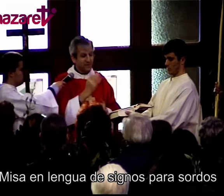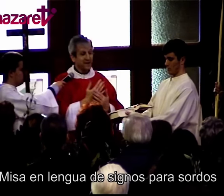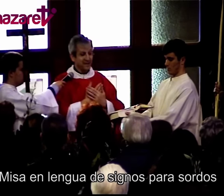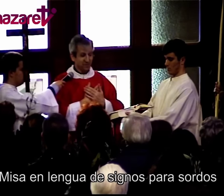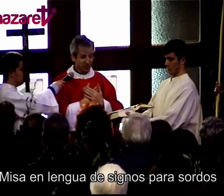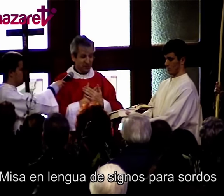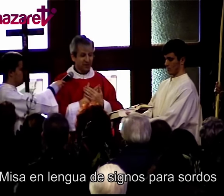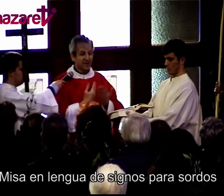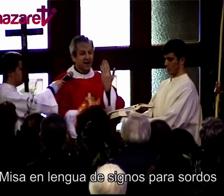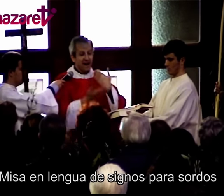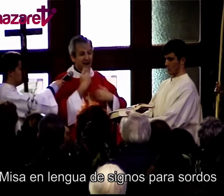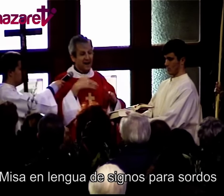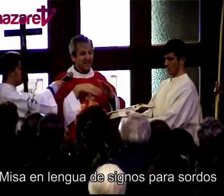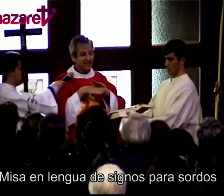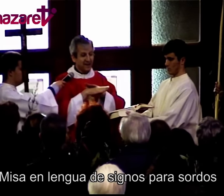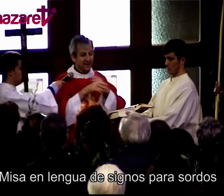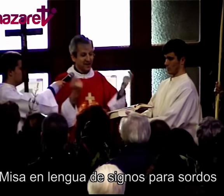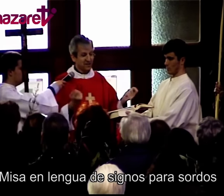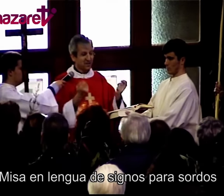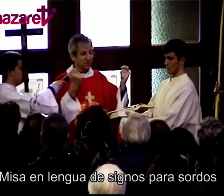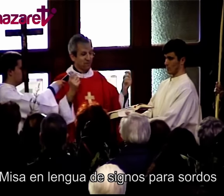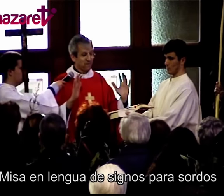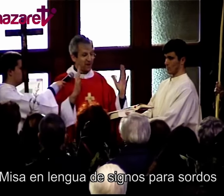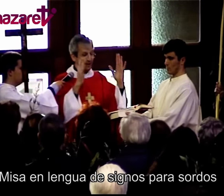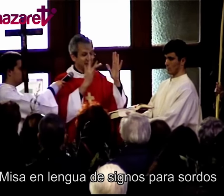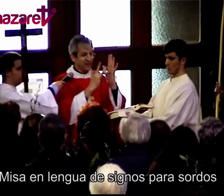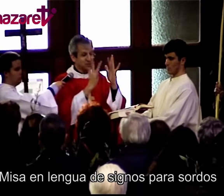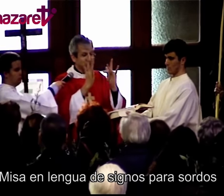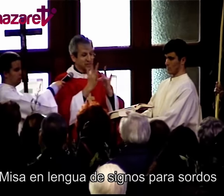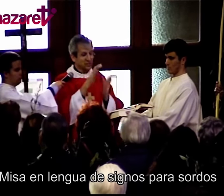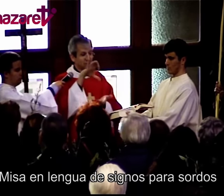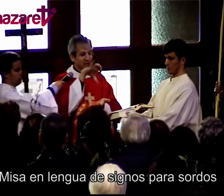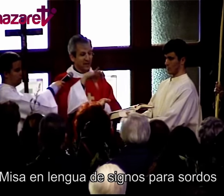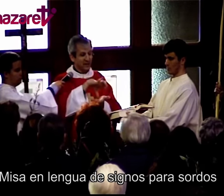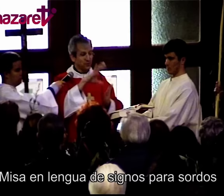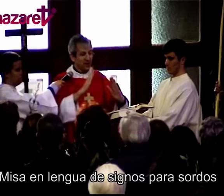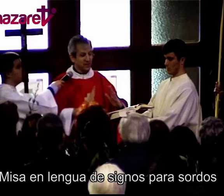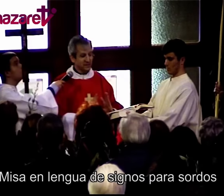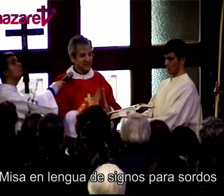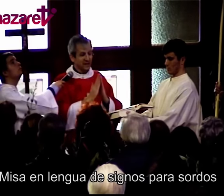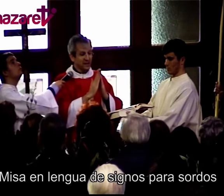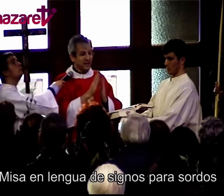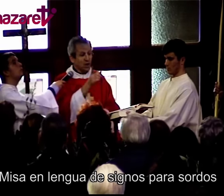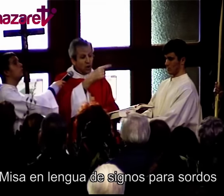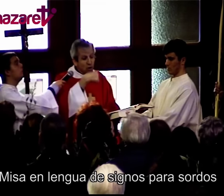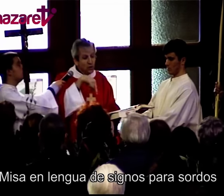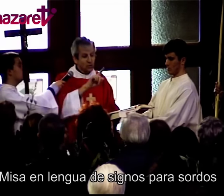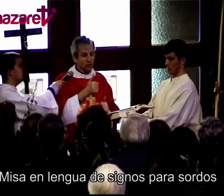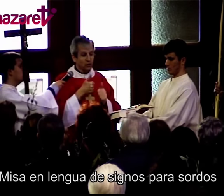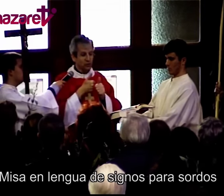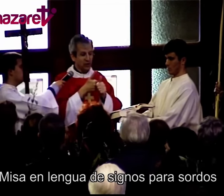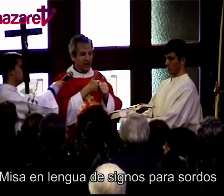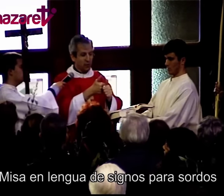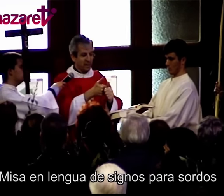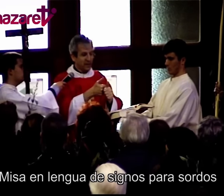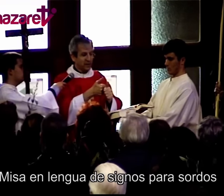con fe y devoción la entrada triunfal de Jesucristo en la ciudad santa,